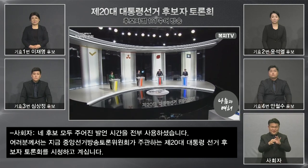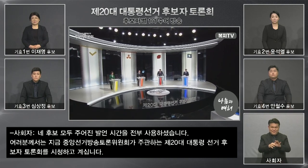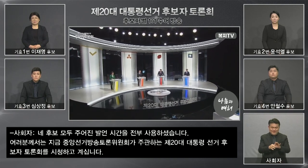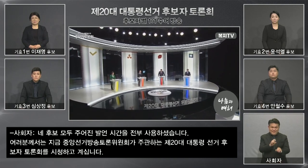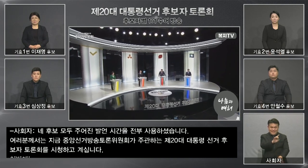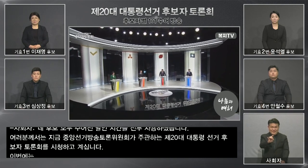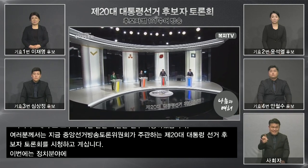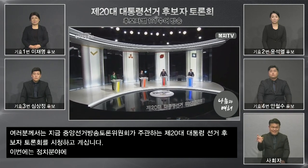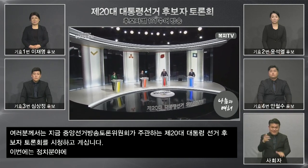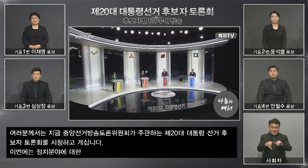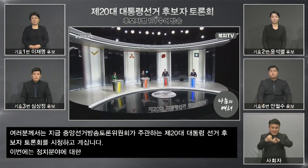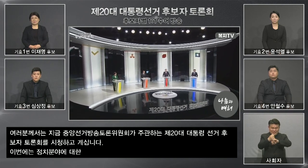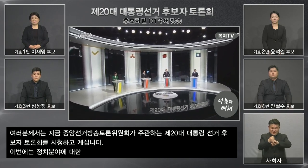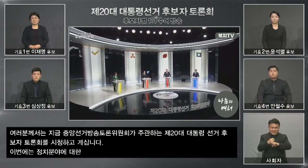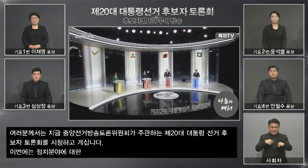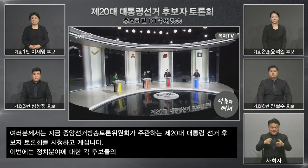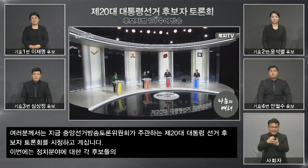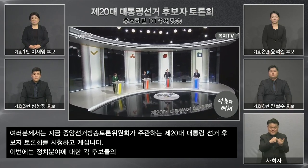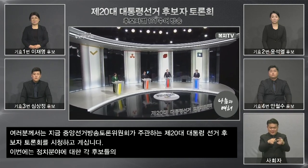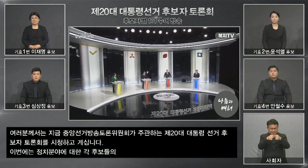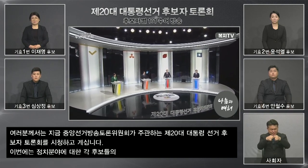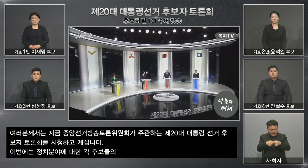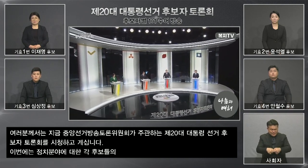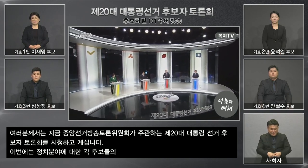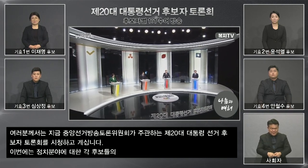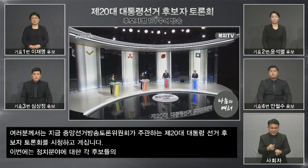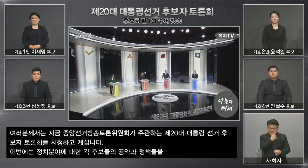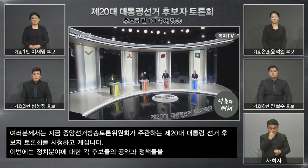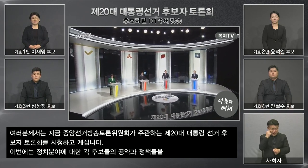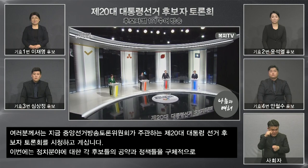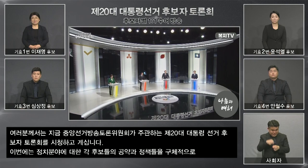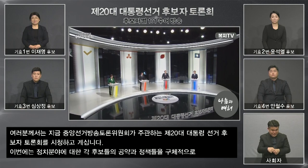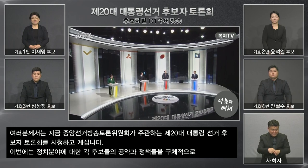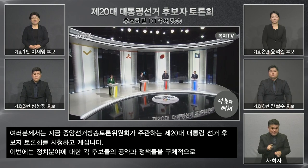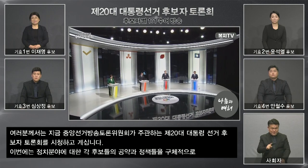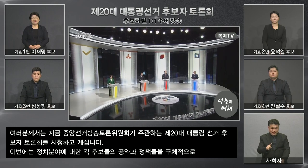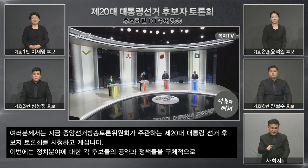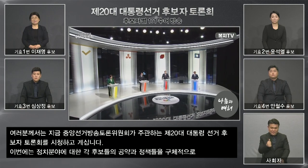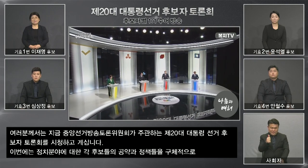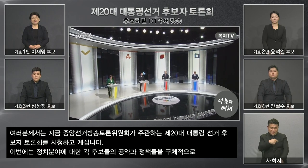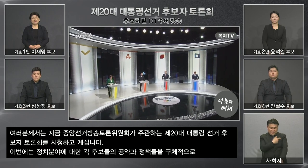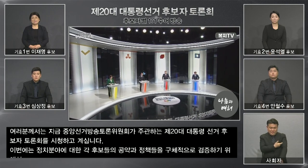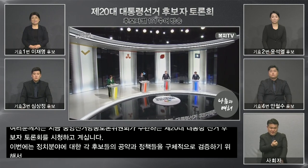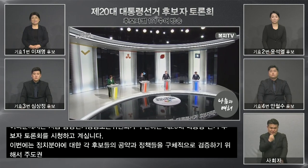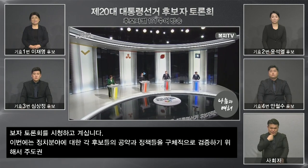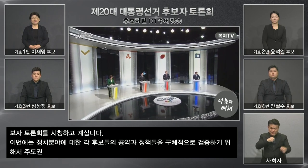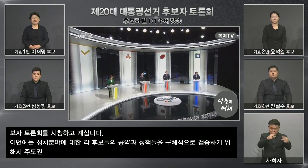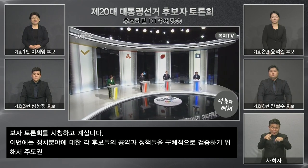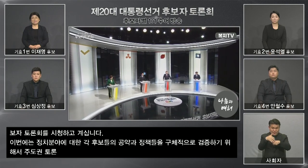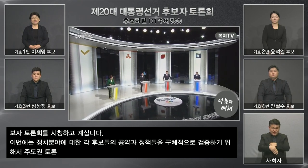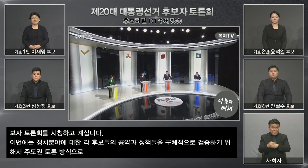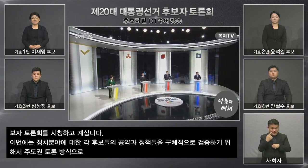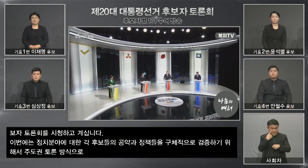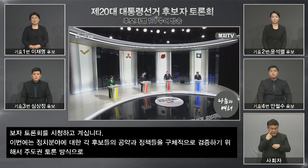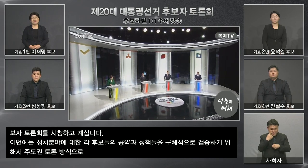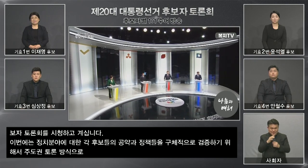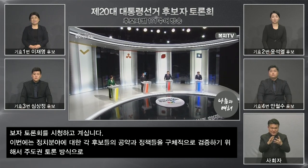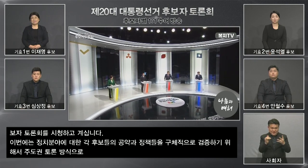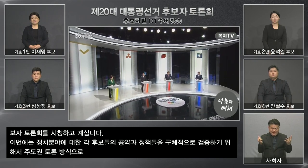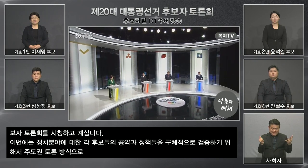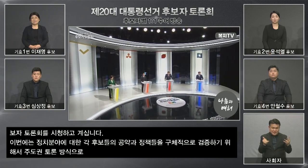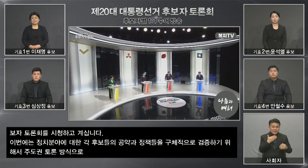후보들의 공약과 정책 등을 구체적으로 검증하기 위해서 주도권 토론 방식으로 진행해보겠습니다. 네 분께 모두